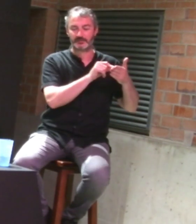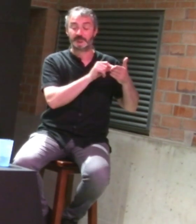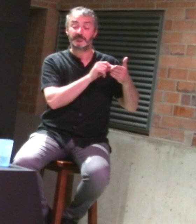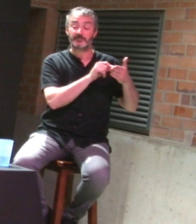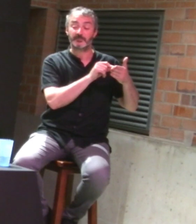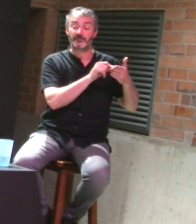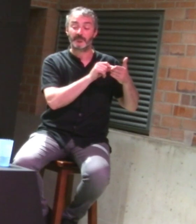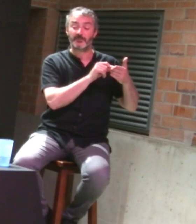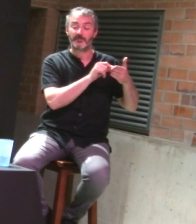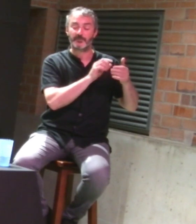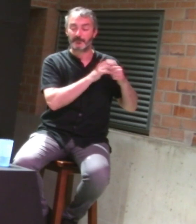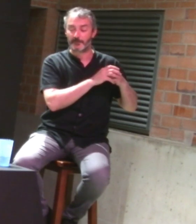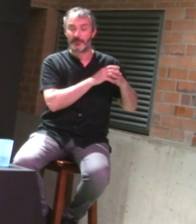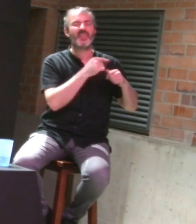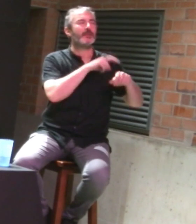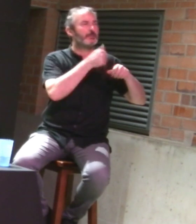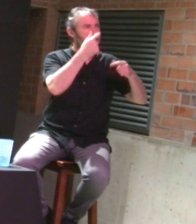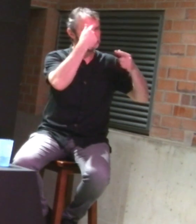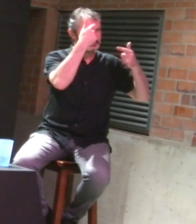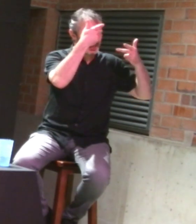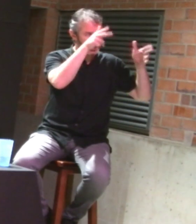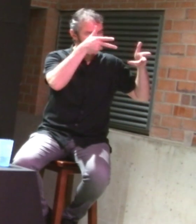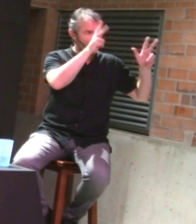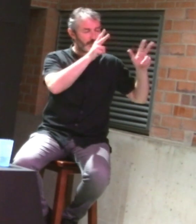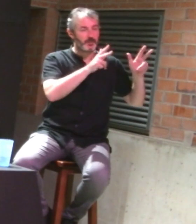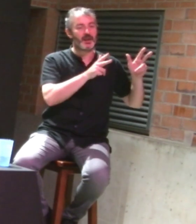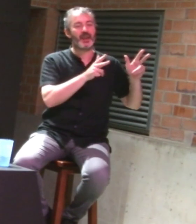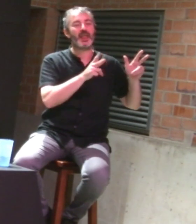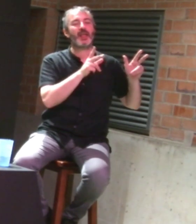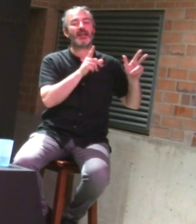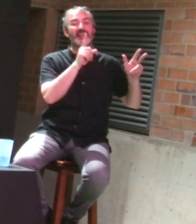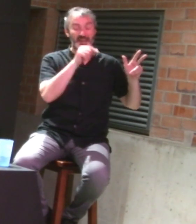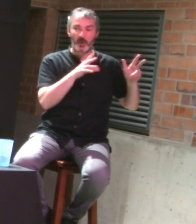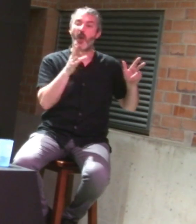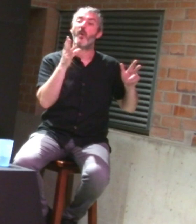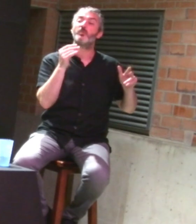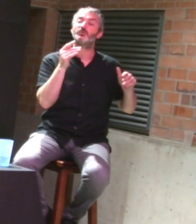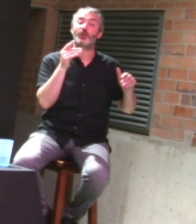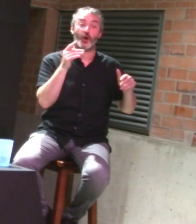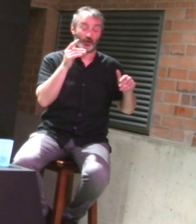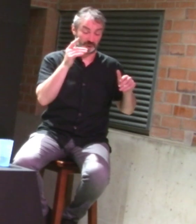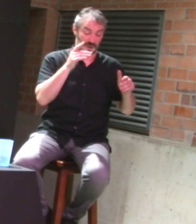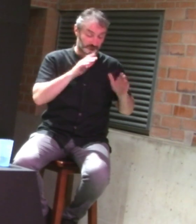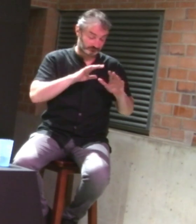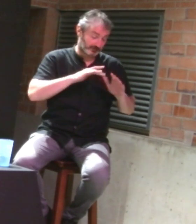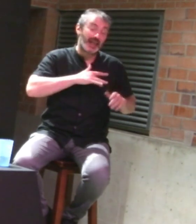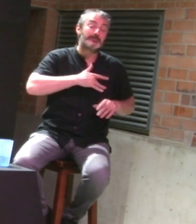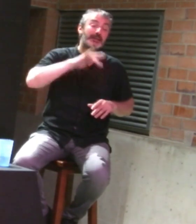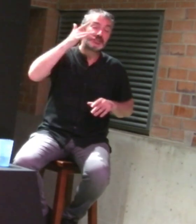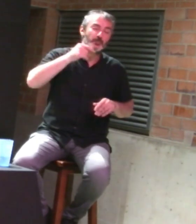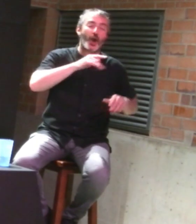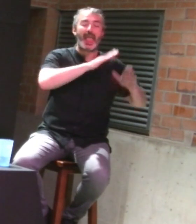no? O molt lligades a lliurepensament, a alguns espiritismes molt lliurepensadors de l'època,